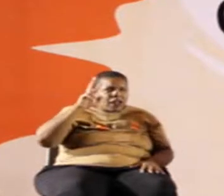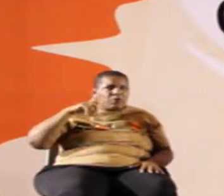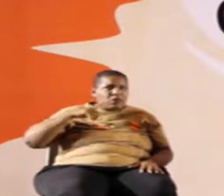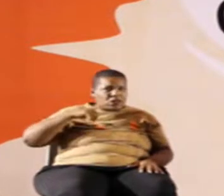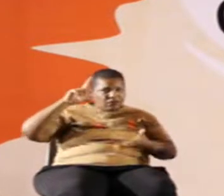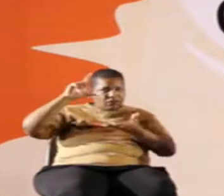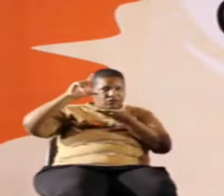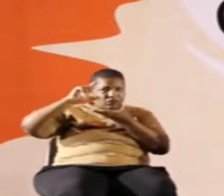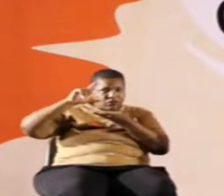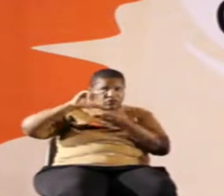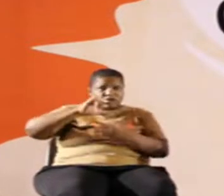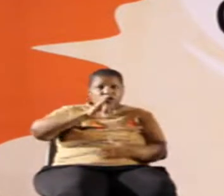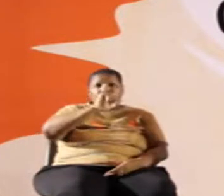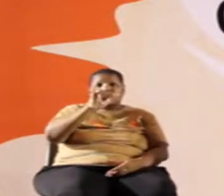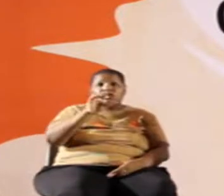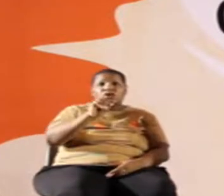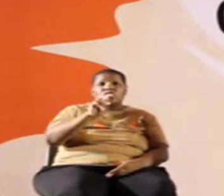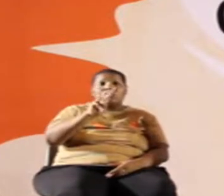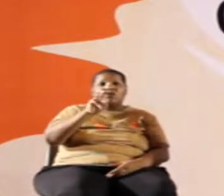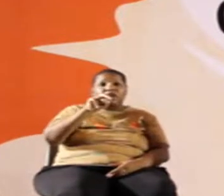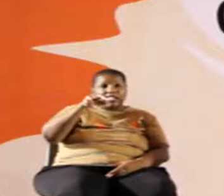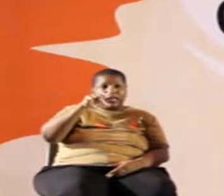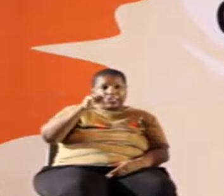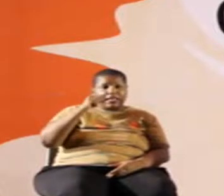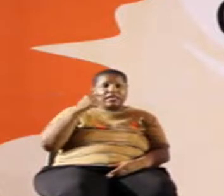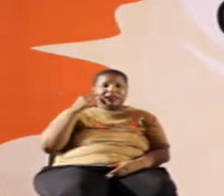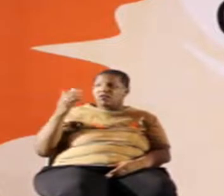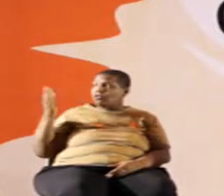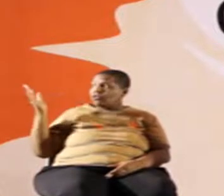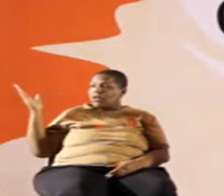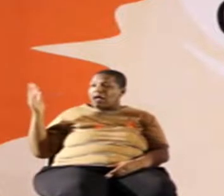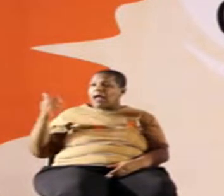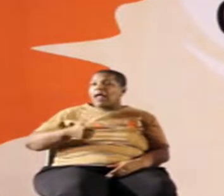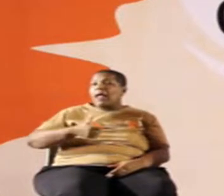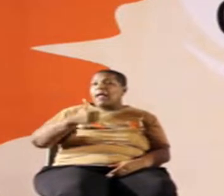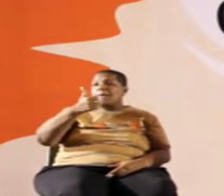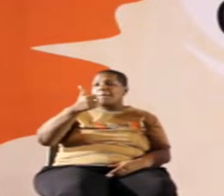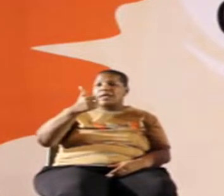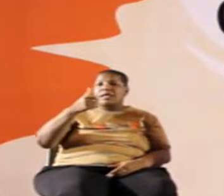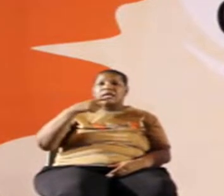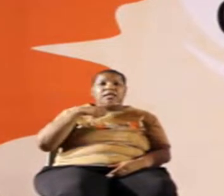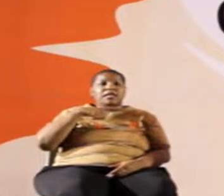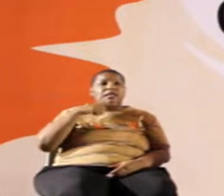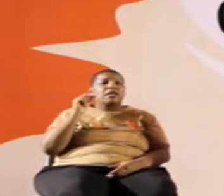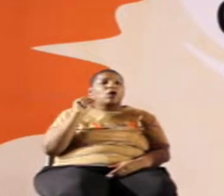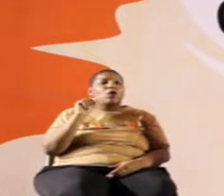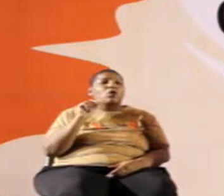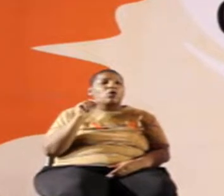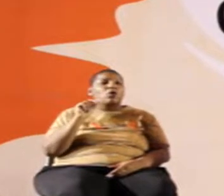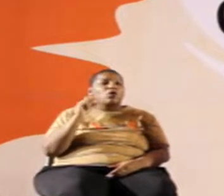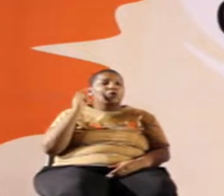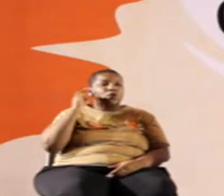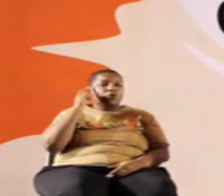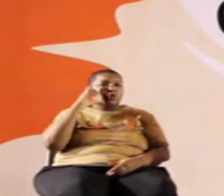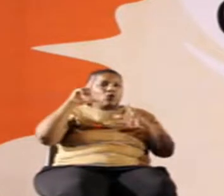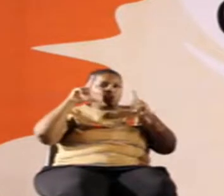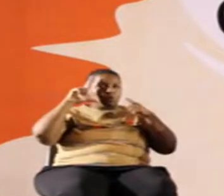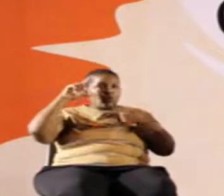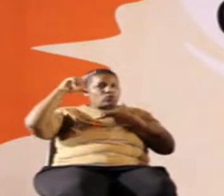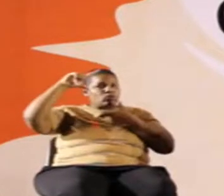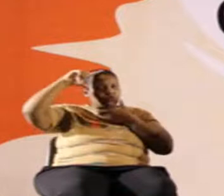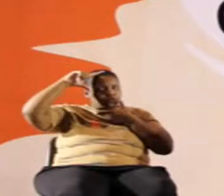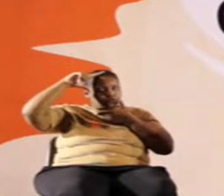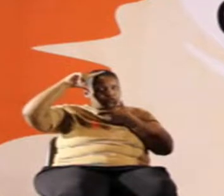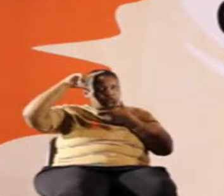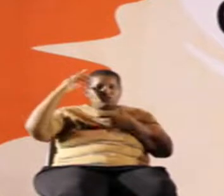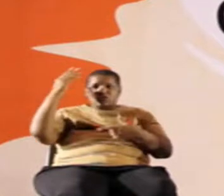da Jovelina Pérola Negra que apareceu ali. A primeira capa, ela está lá, o rosto, né? A